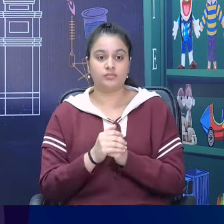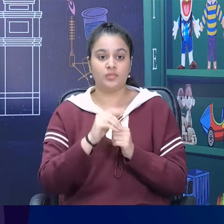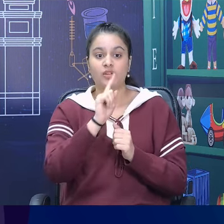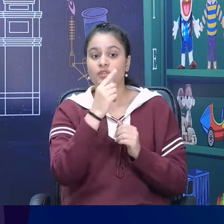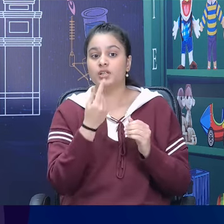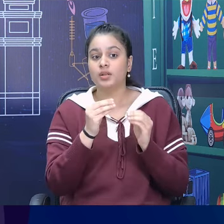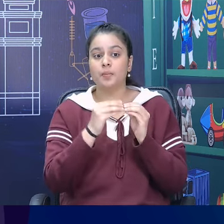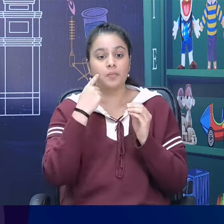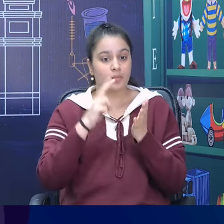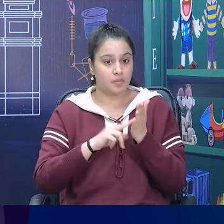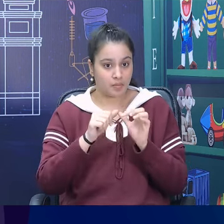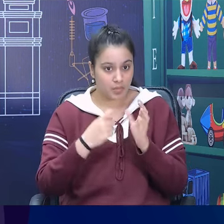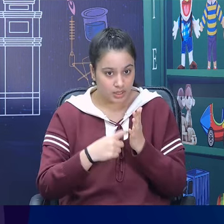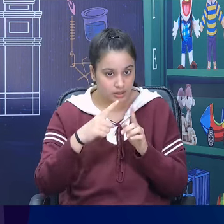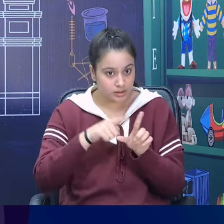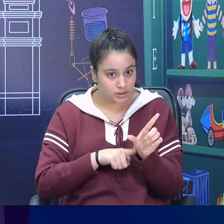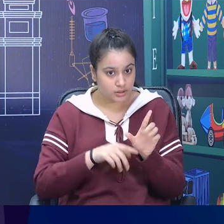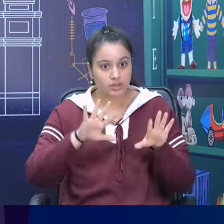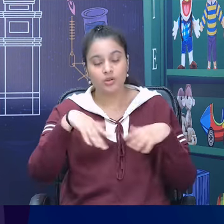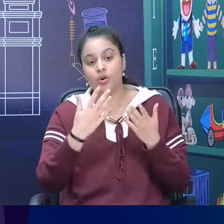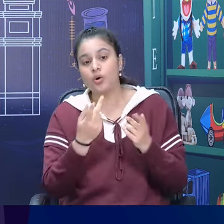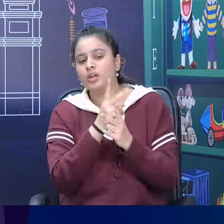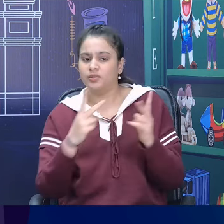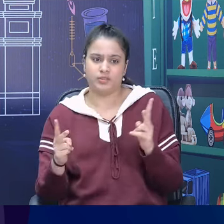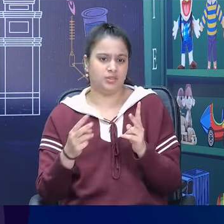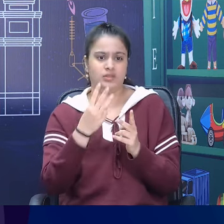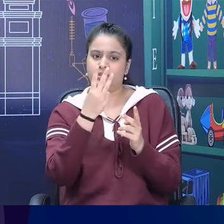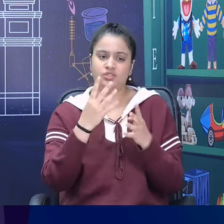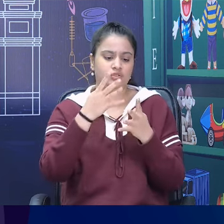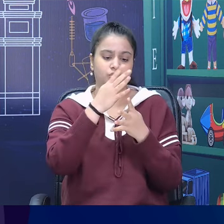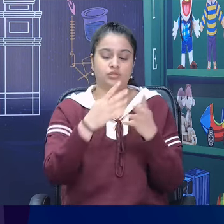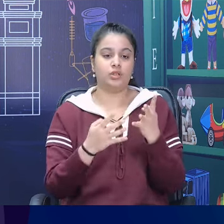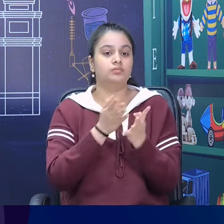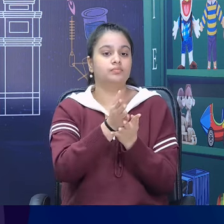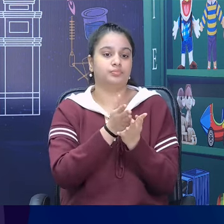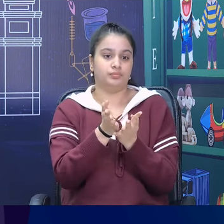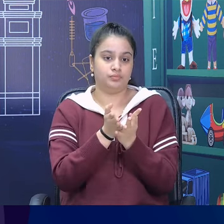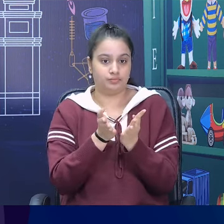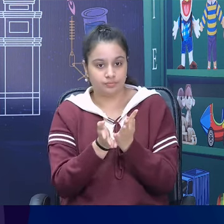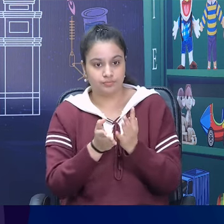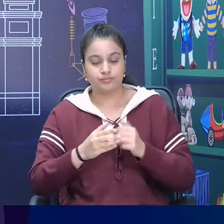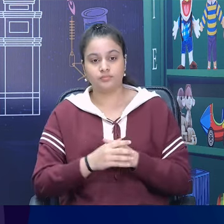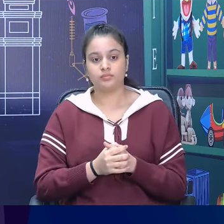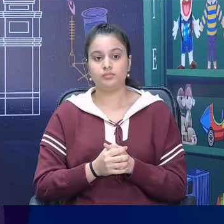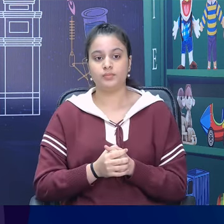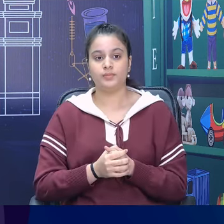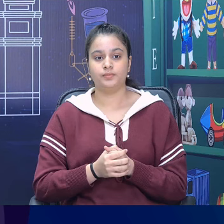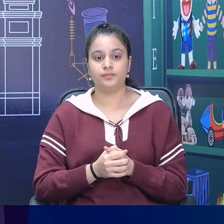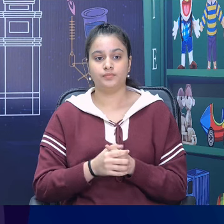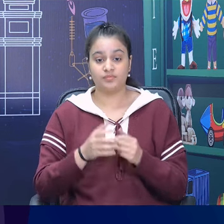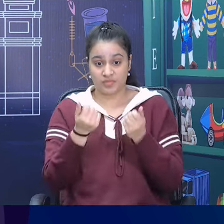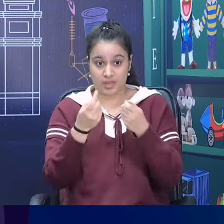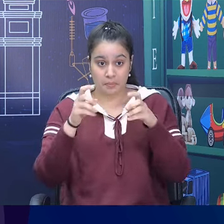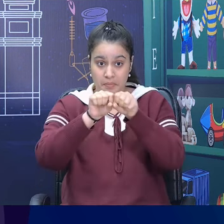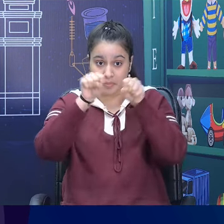सिस्टम हेक्सा डेसीमल नंबर सिस्टम ऑक्टर डेसीमल सिस्टम एज वेल एज डेसीमल नंबर सिस्टम तो जब हम नंबर सिस्टम के